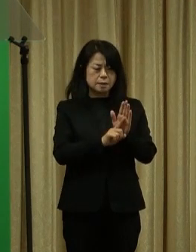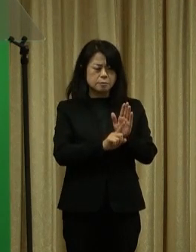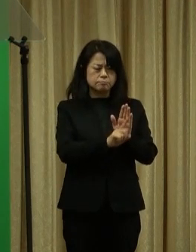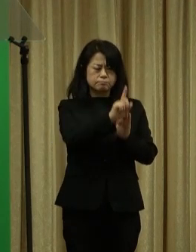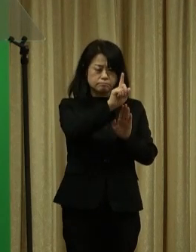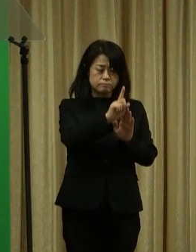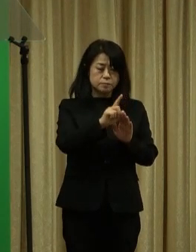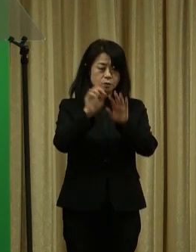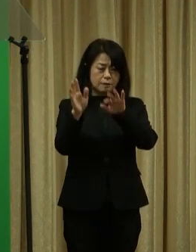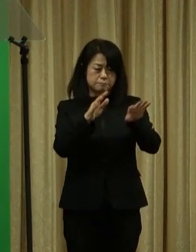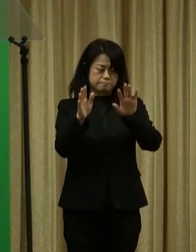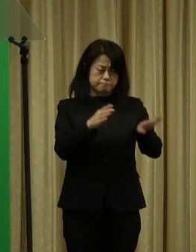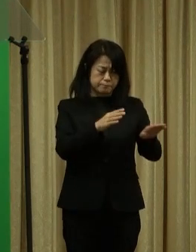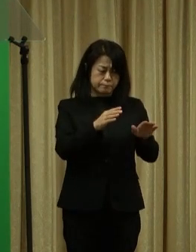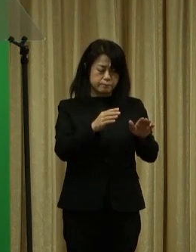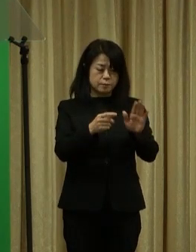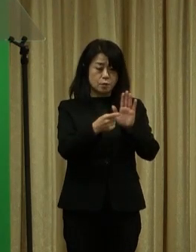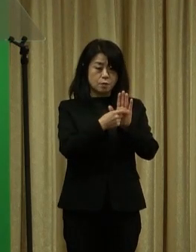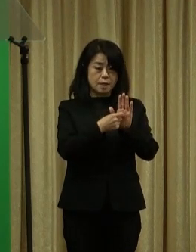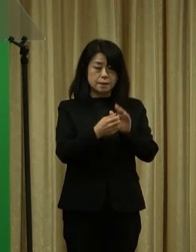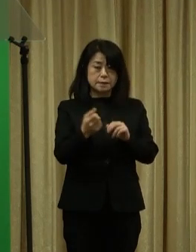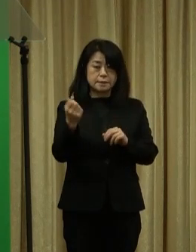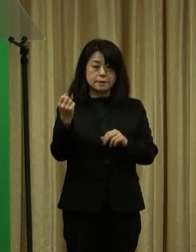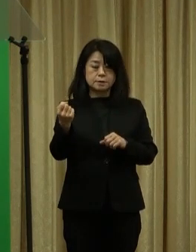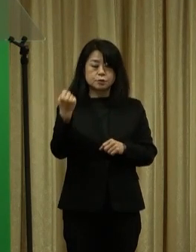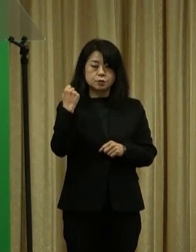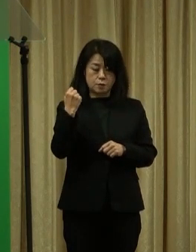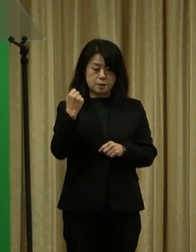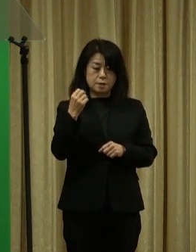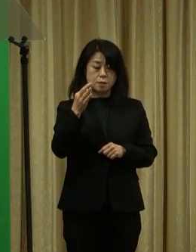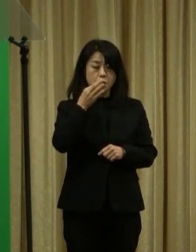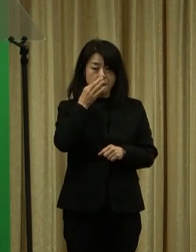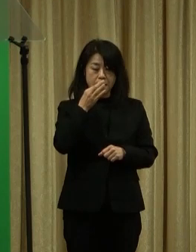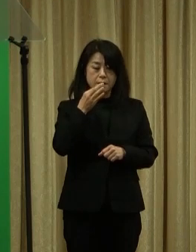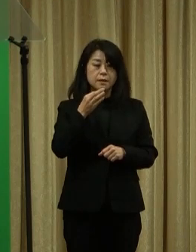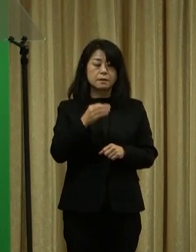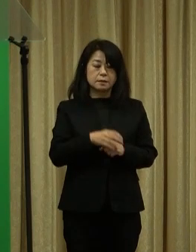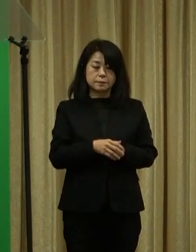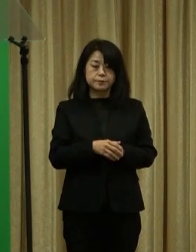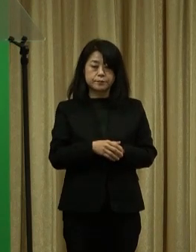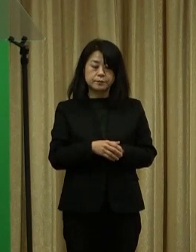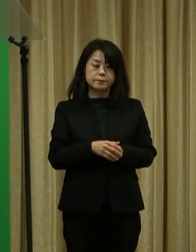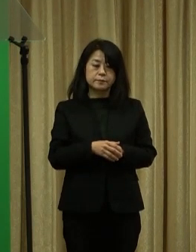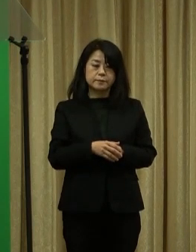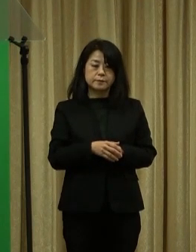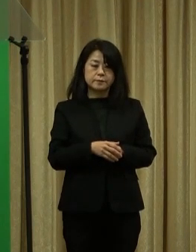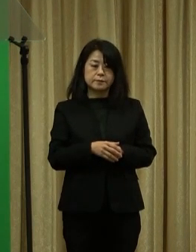風に風害に強い、ものをできないか、それから少しでも肥料や